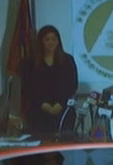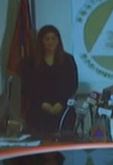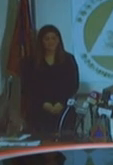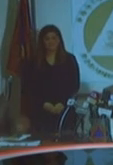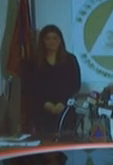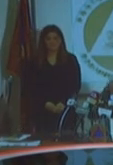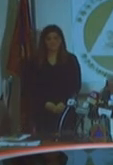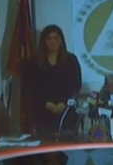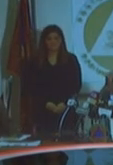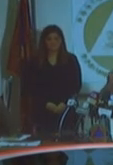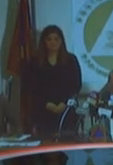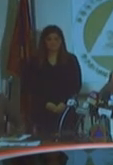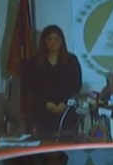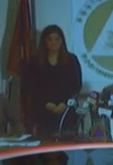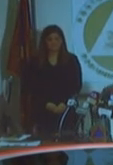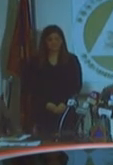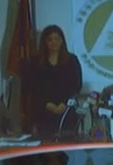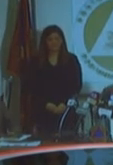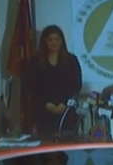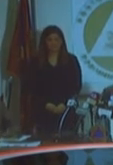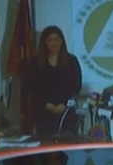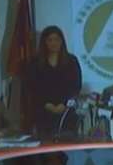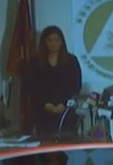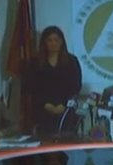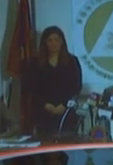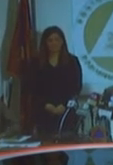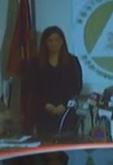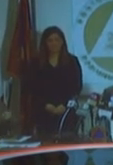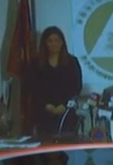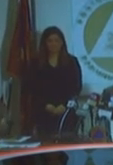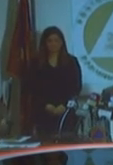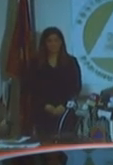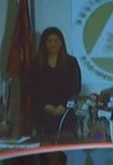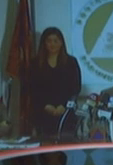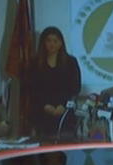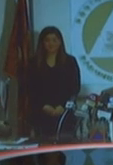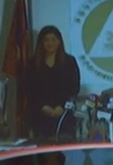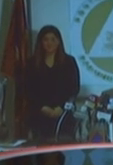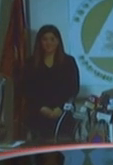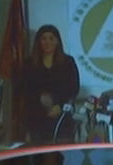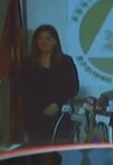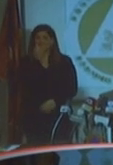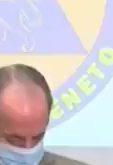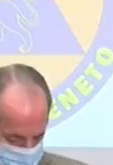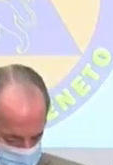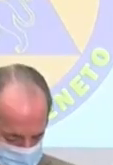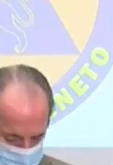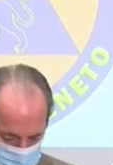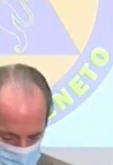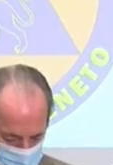grazie mille a Cristian Ferrari, segretario generale della CGIL del Veneto, e noi ci colleghiamo con Marghera.